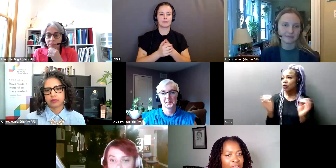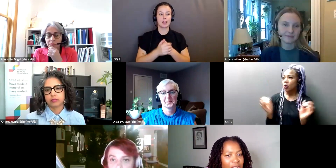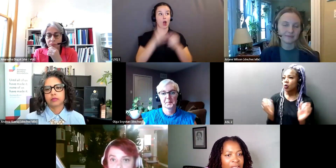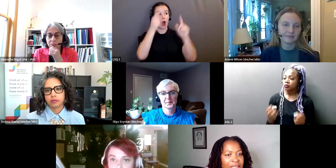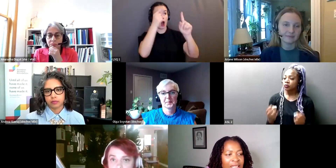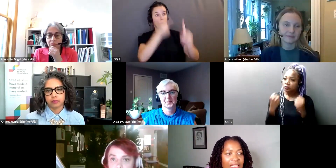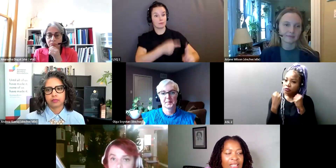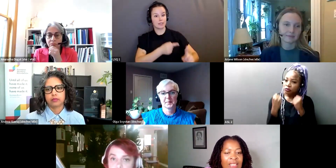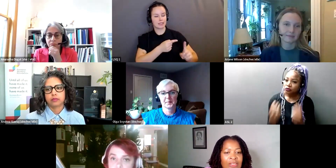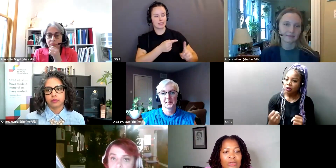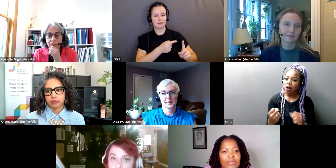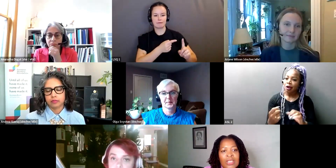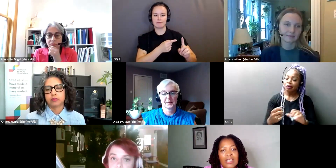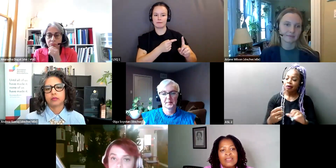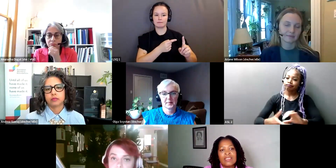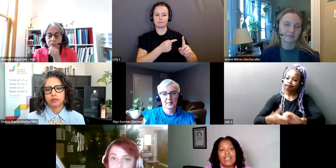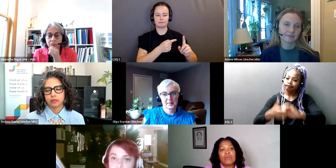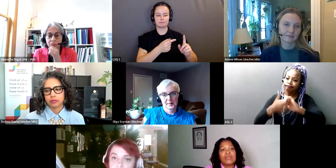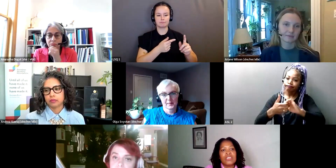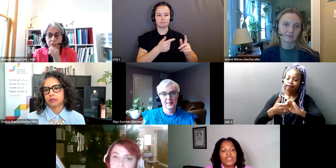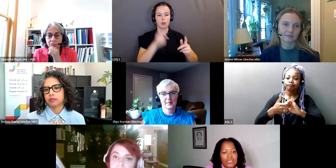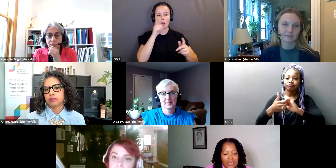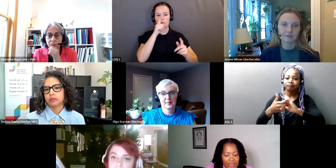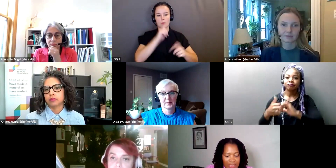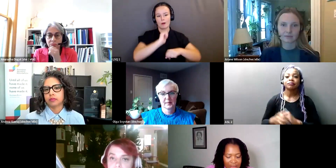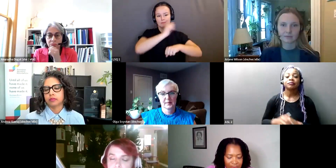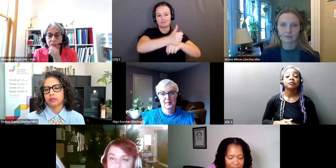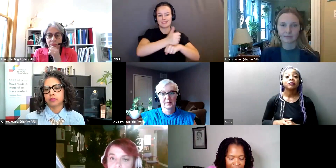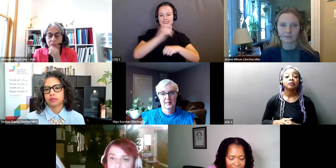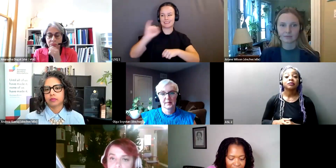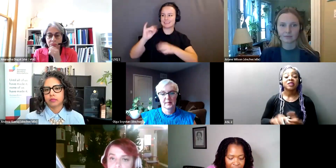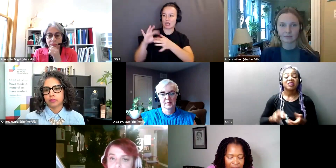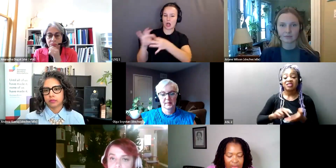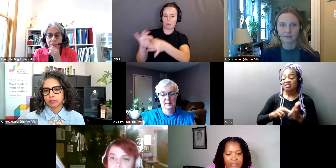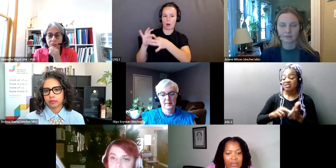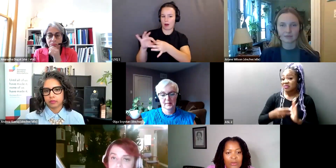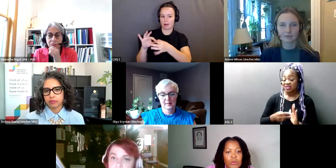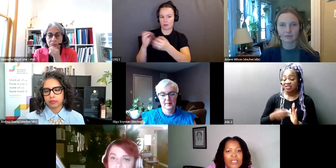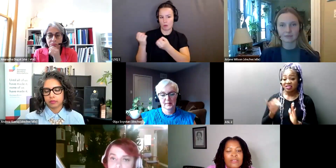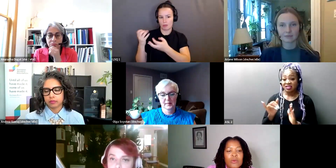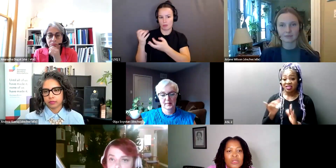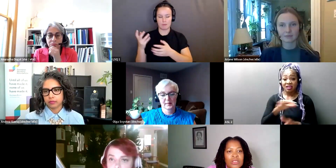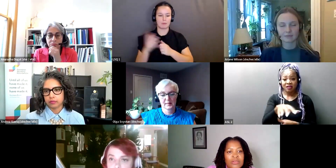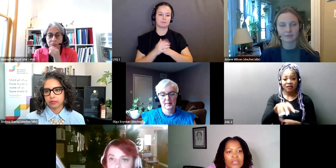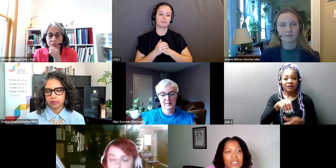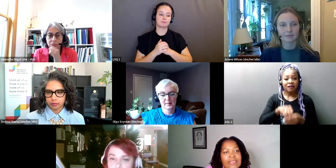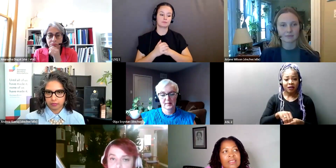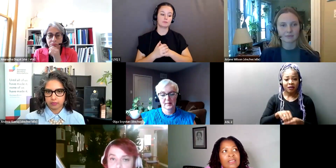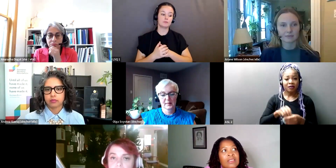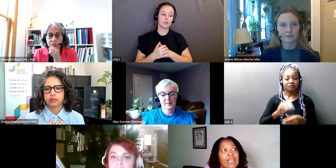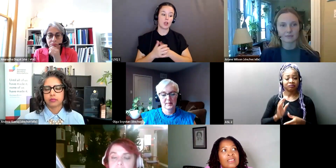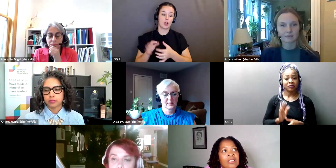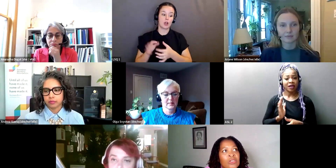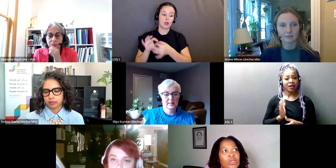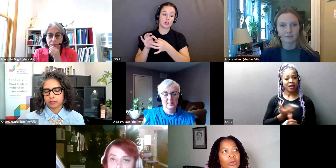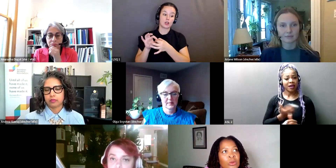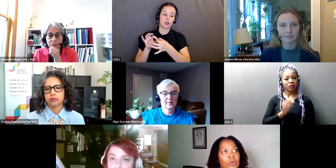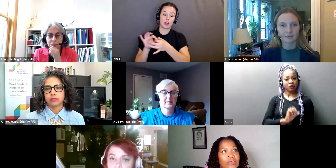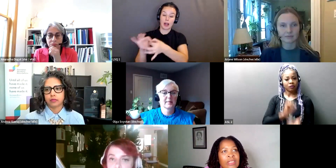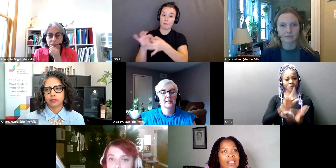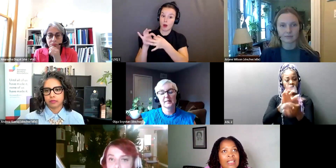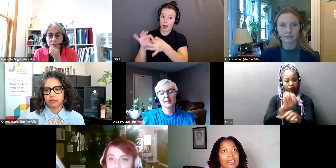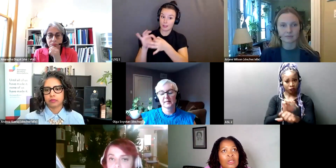objectifs sans avoir des collaborations fortes et stratégiques. Pour nous, la collaboration implique